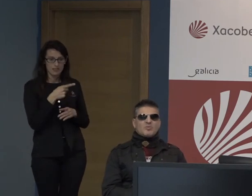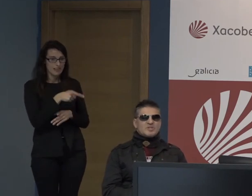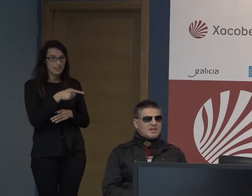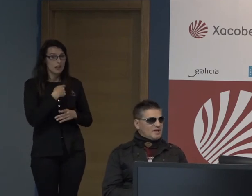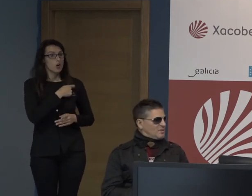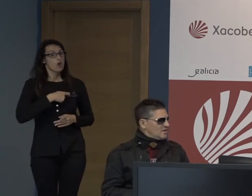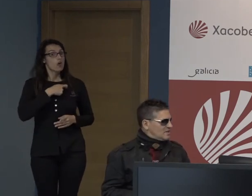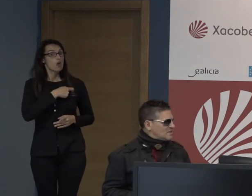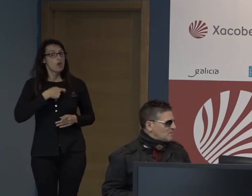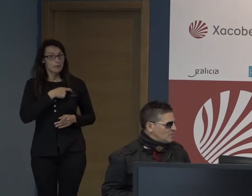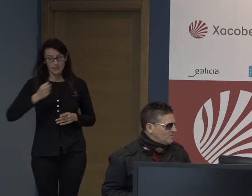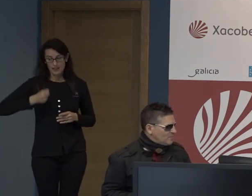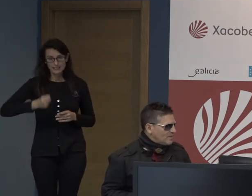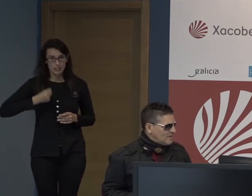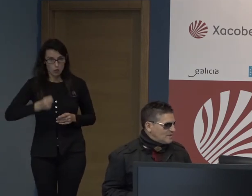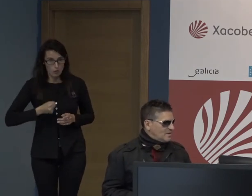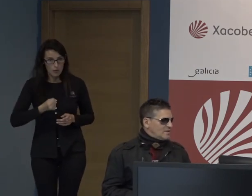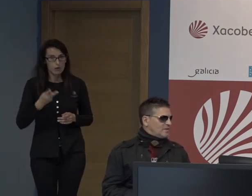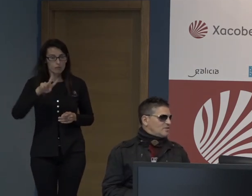es la comisaria, ¿no? del Sacobeo.